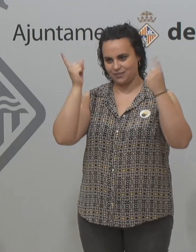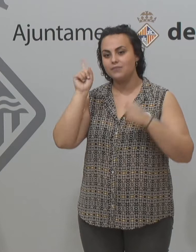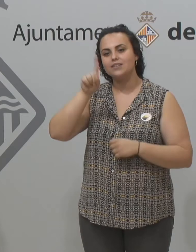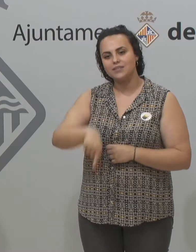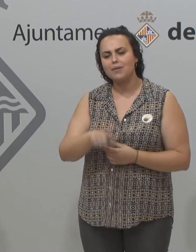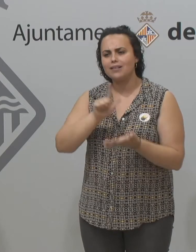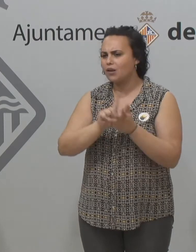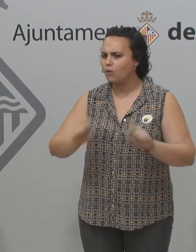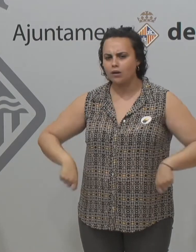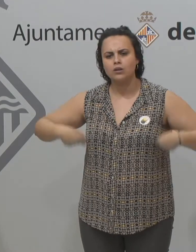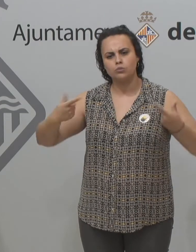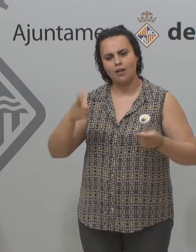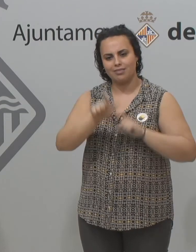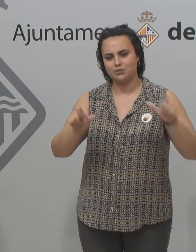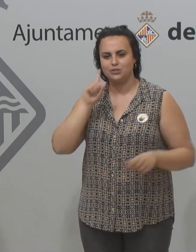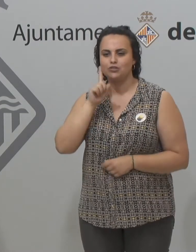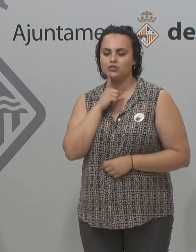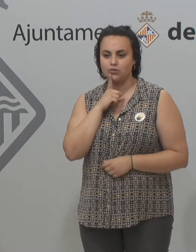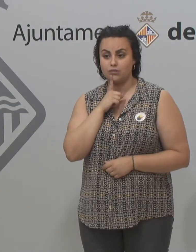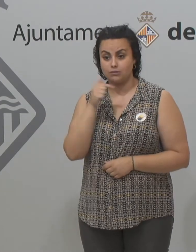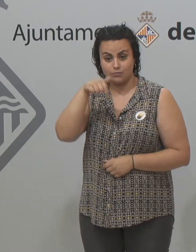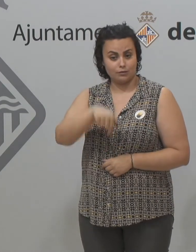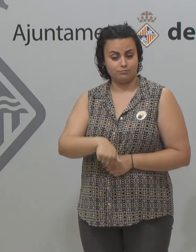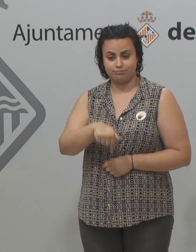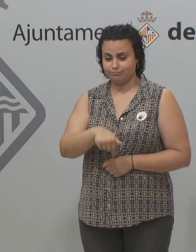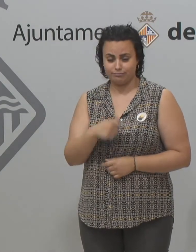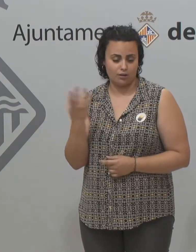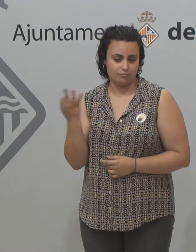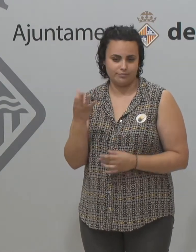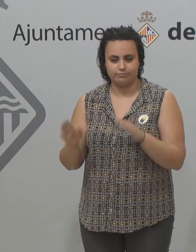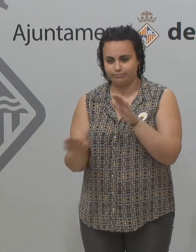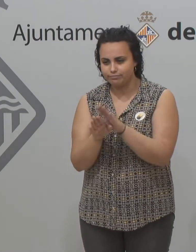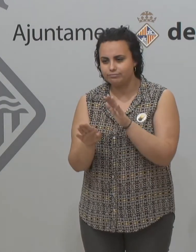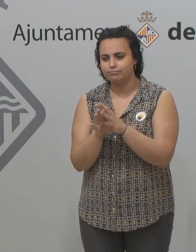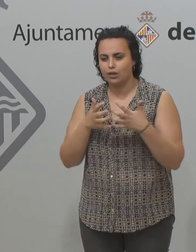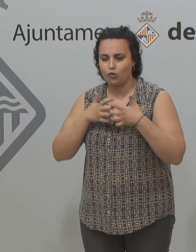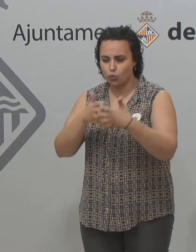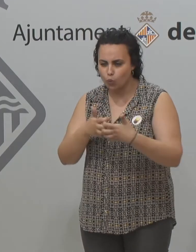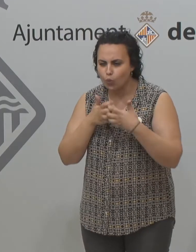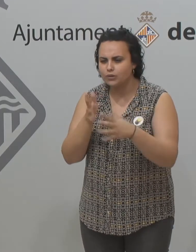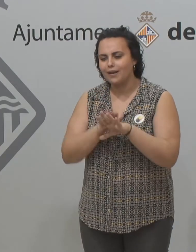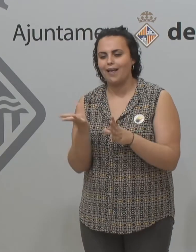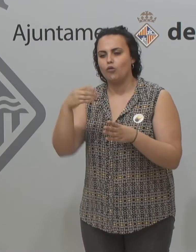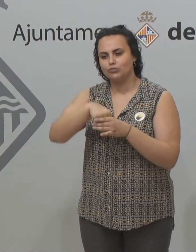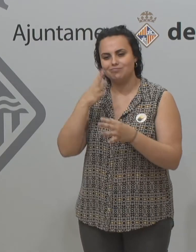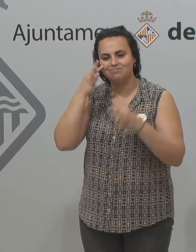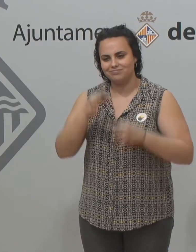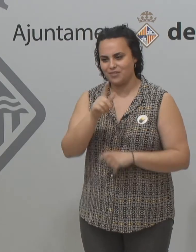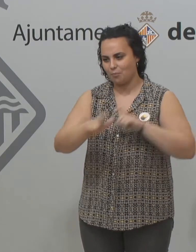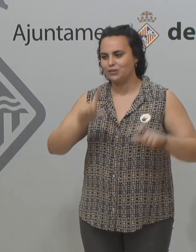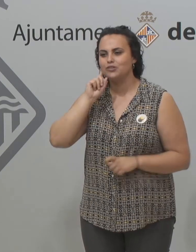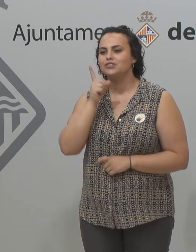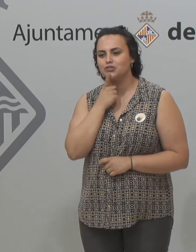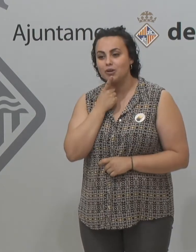llengua natural de la comunitat sorda. Avui en dia encara queda molt de camí per recórrer, per arribar a la inclusió total de les persones sordes